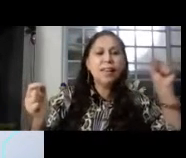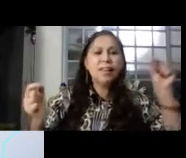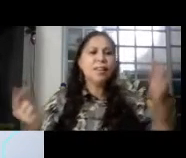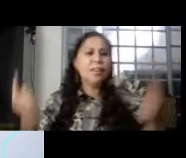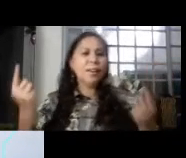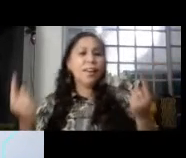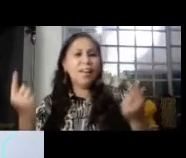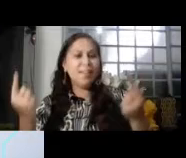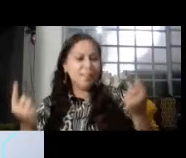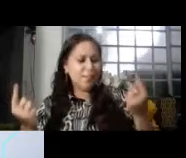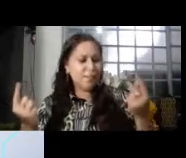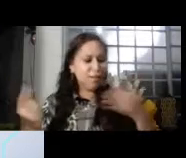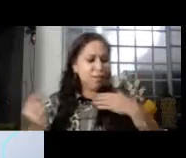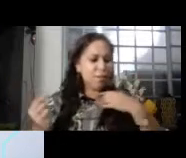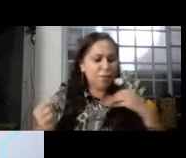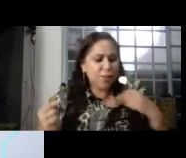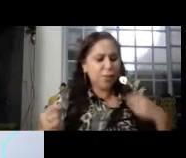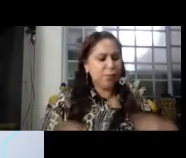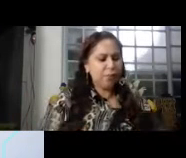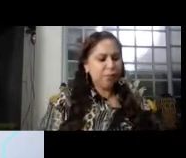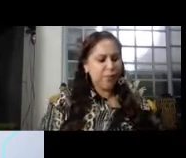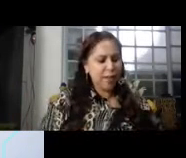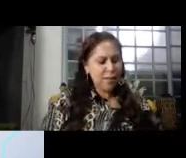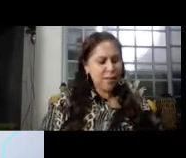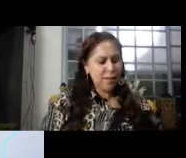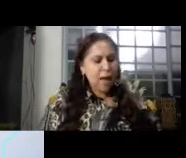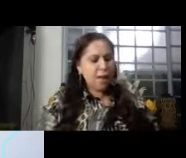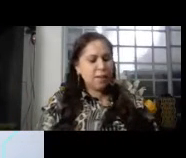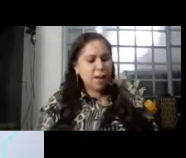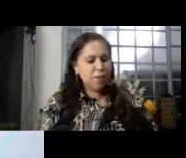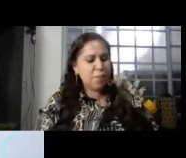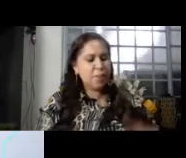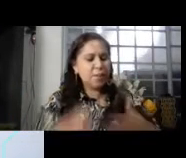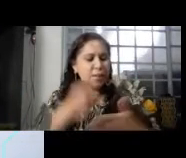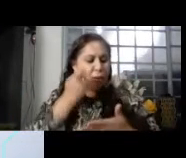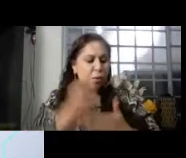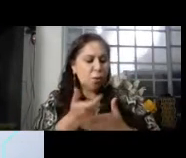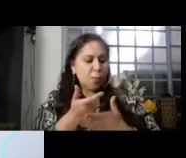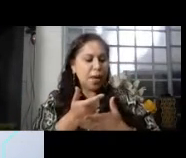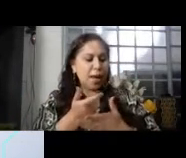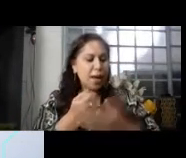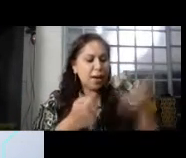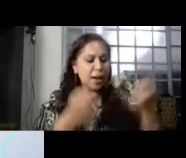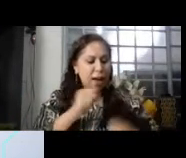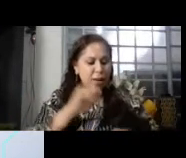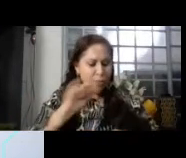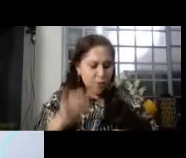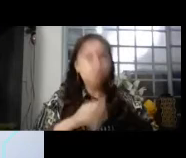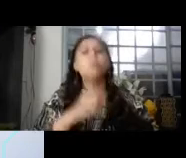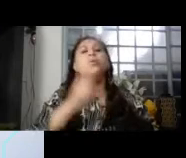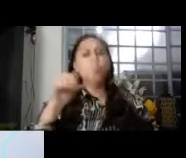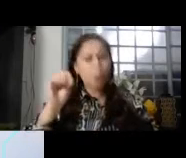Quem? Quem? Olha como ficou, né? Aí na afirmação, comprar